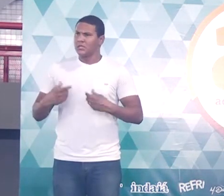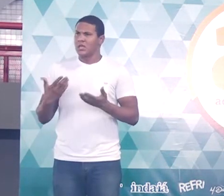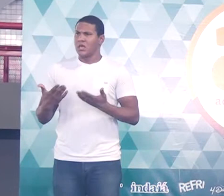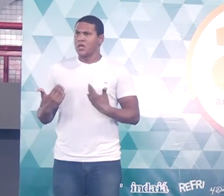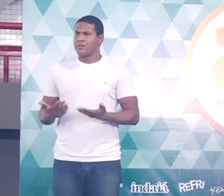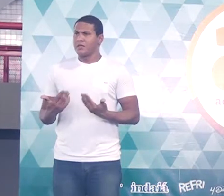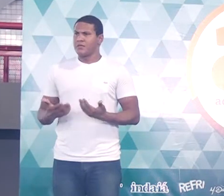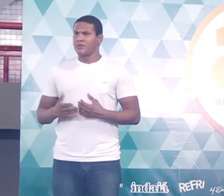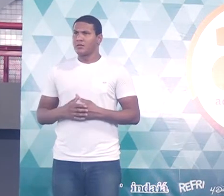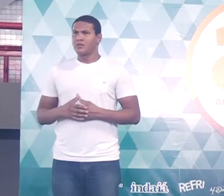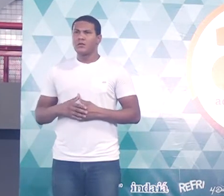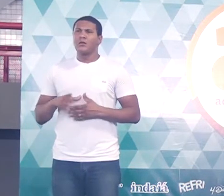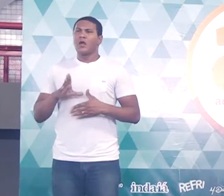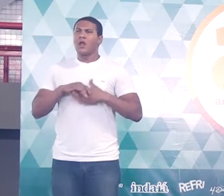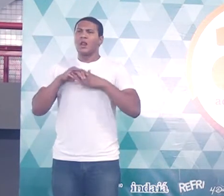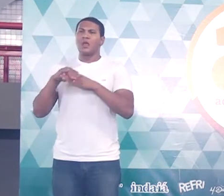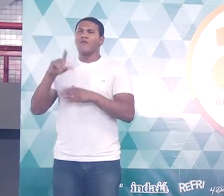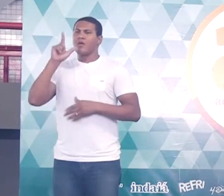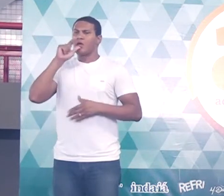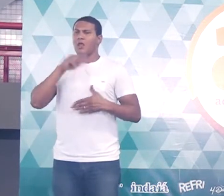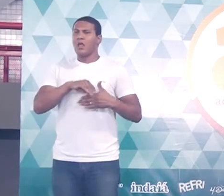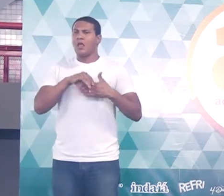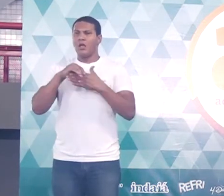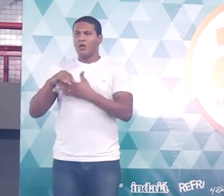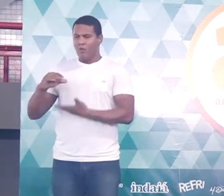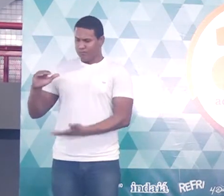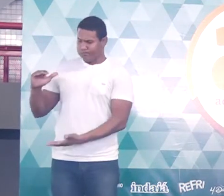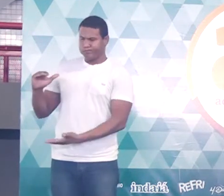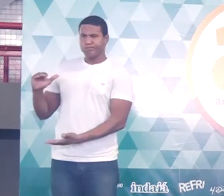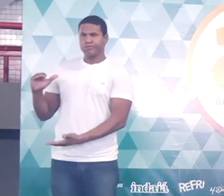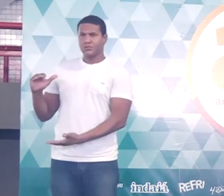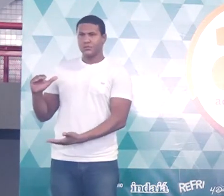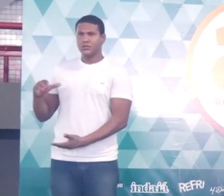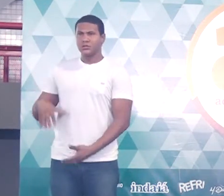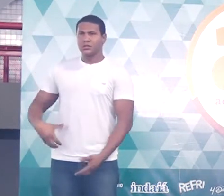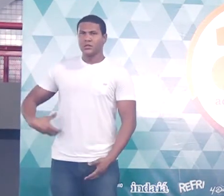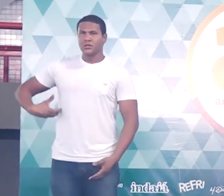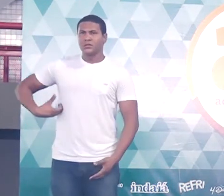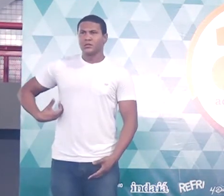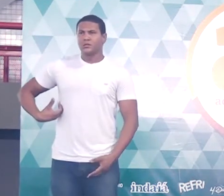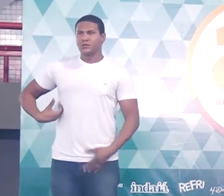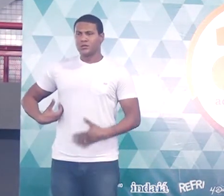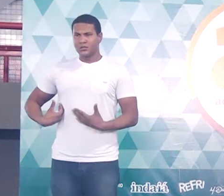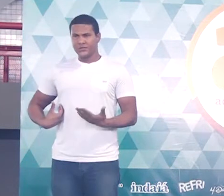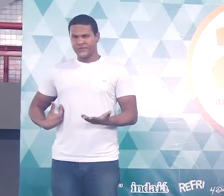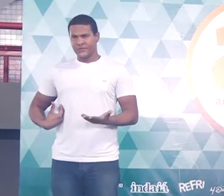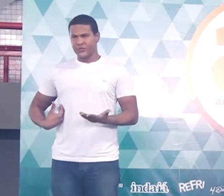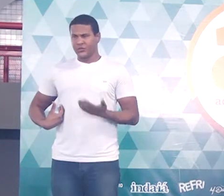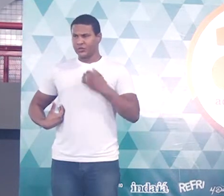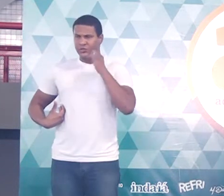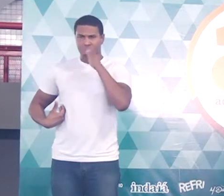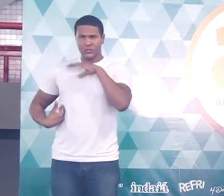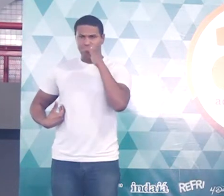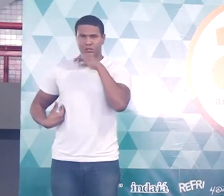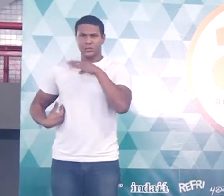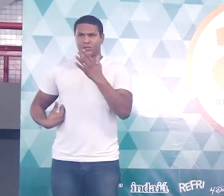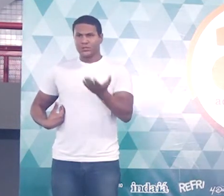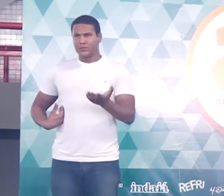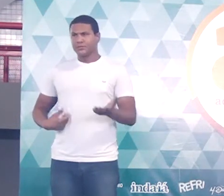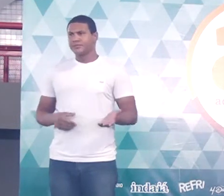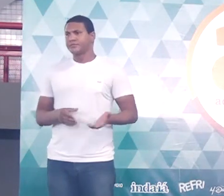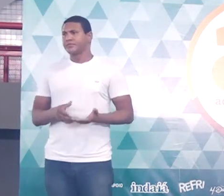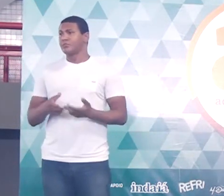Aí o pessoal, vou levar água para o Enem. Leva aqueles camburões, né? De 20 litros. Não, exagerado, né? O pessoal é um pouco exagerado.